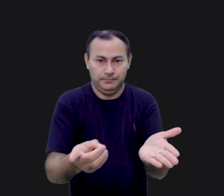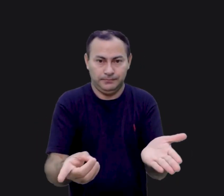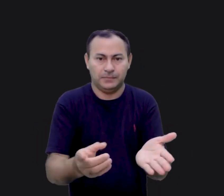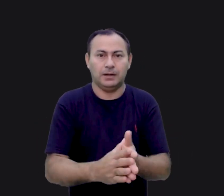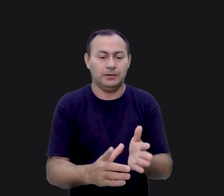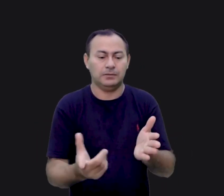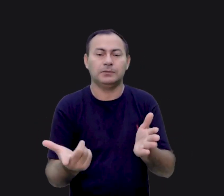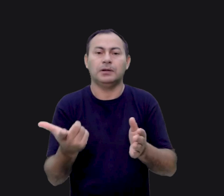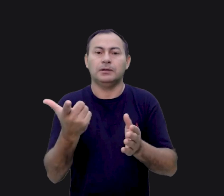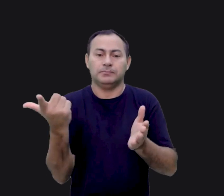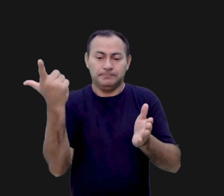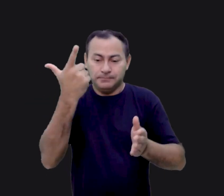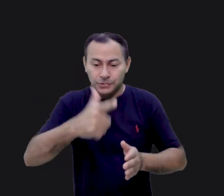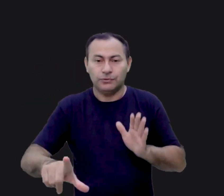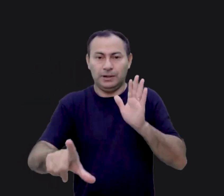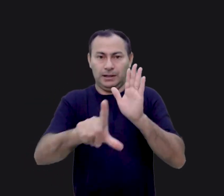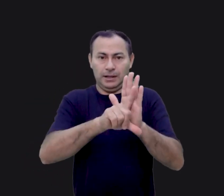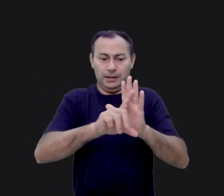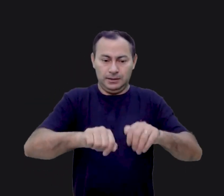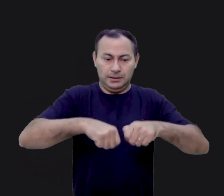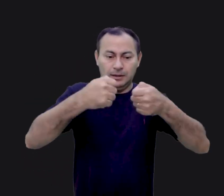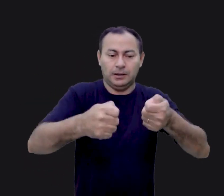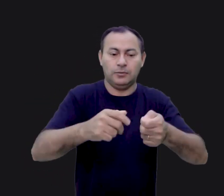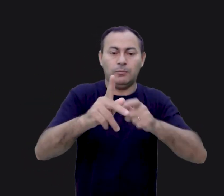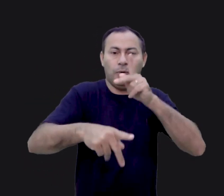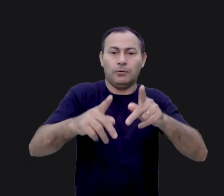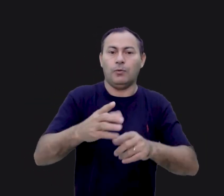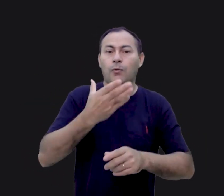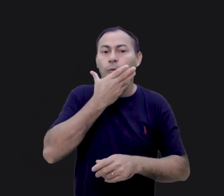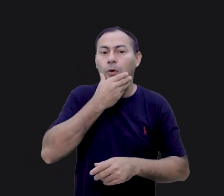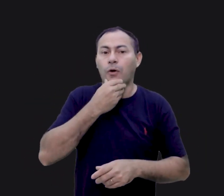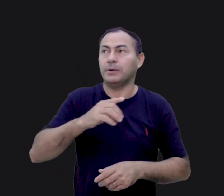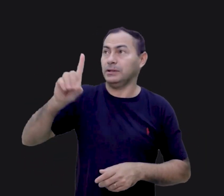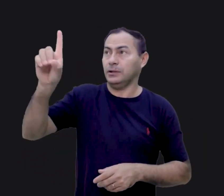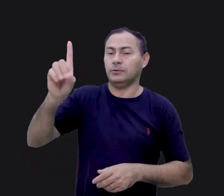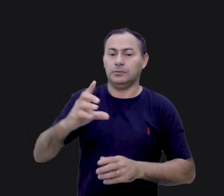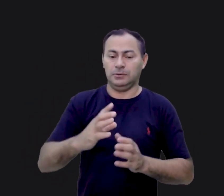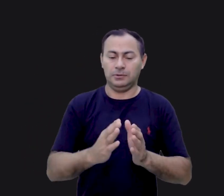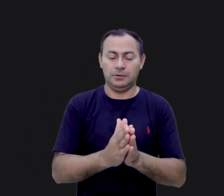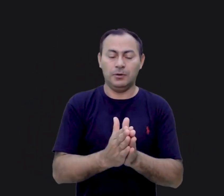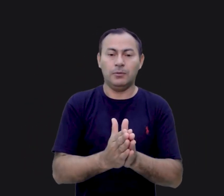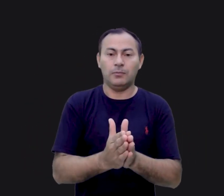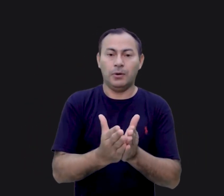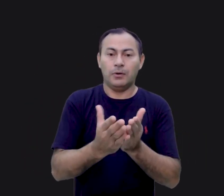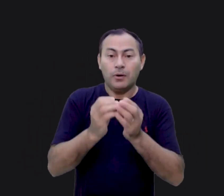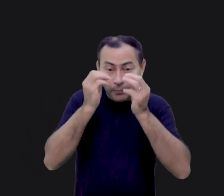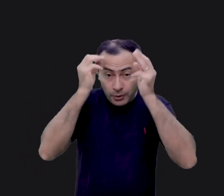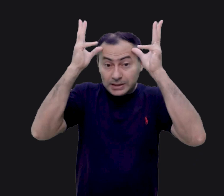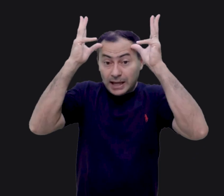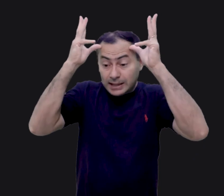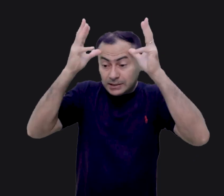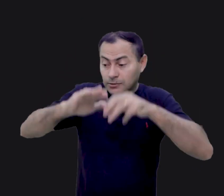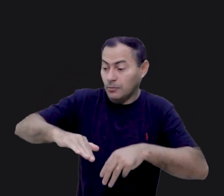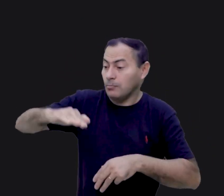uma repetição da lei de Deus dada ao seu povo por um homem de Deus Moisés no Monte Sinai o nome